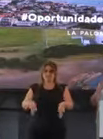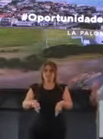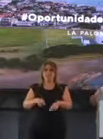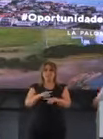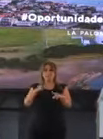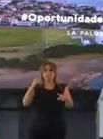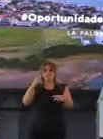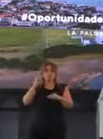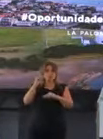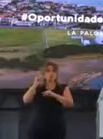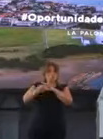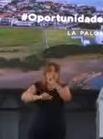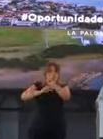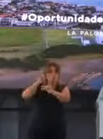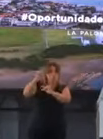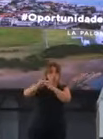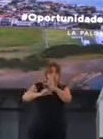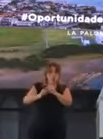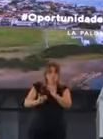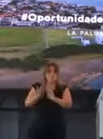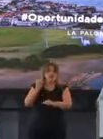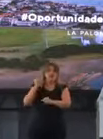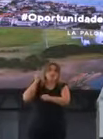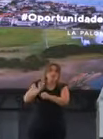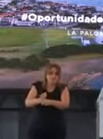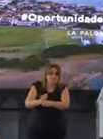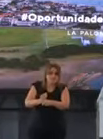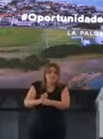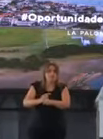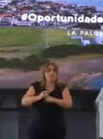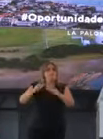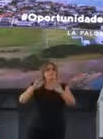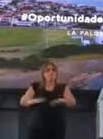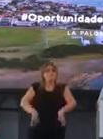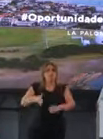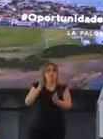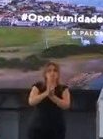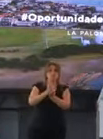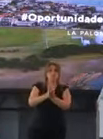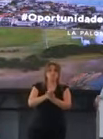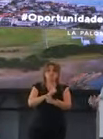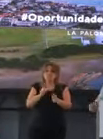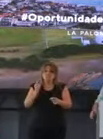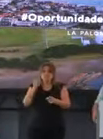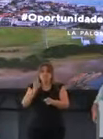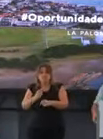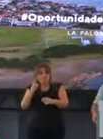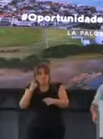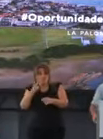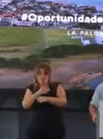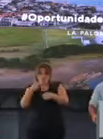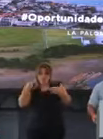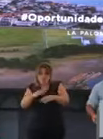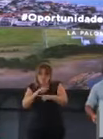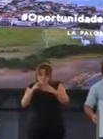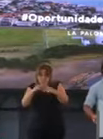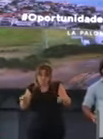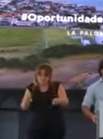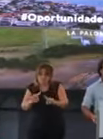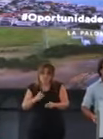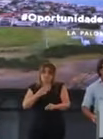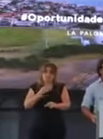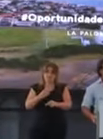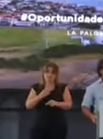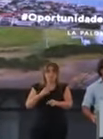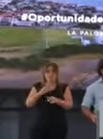que a medida que crecemos tenemos más obligaciones y menos derechos. Si no creemos eso, estamos en el grupo equivocado. Cuanto